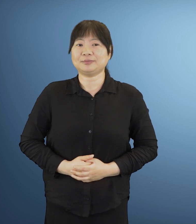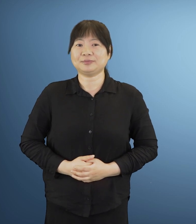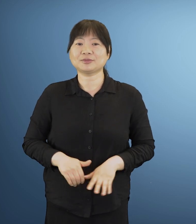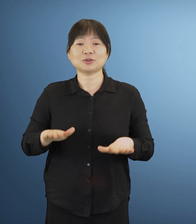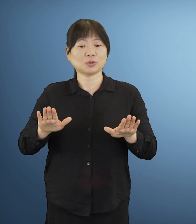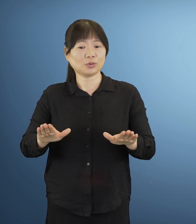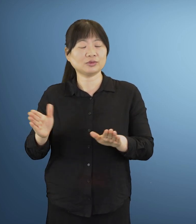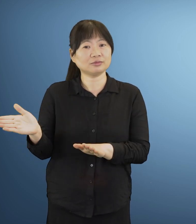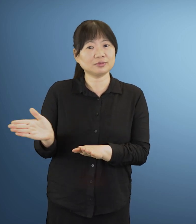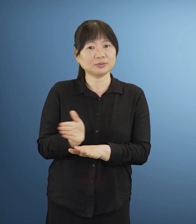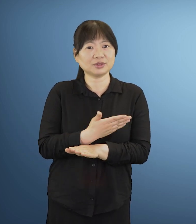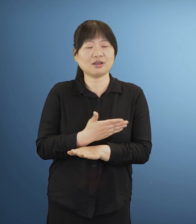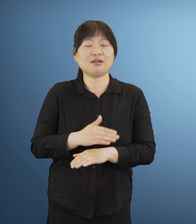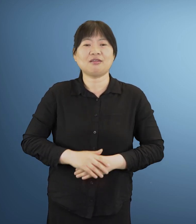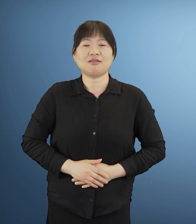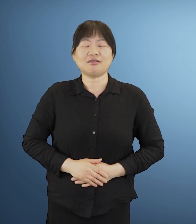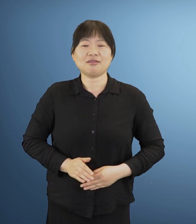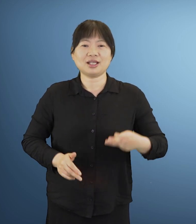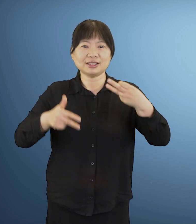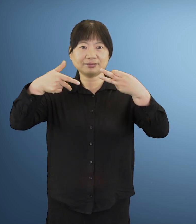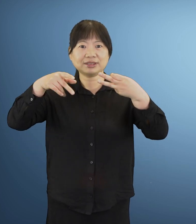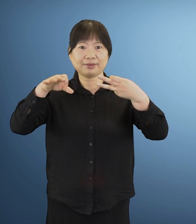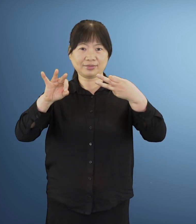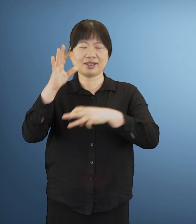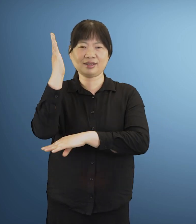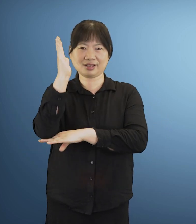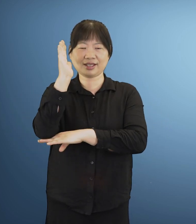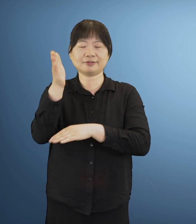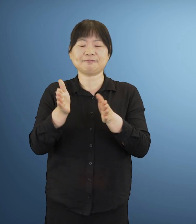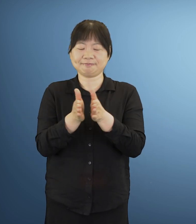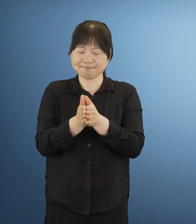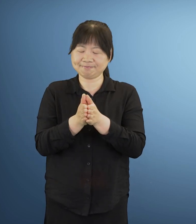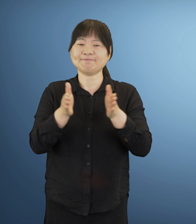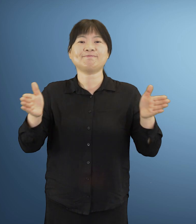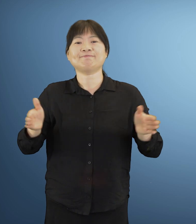이제 오늘부터는 13장으로 넘어가면서